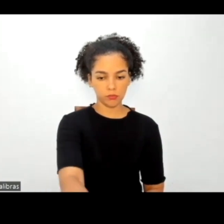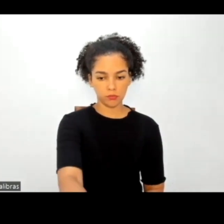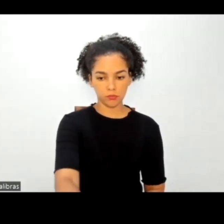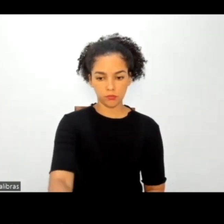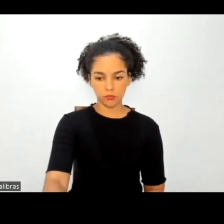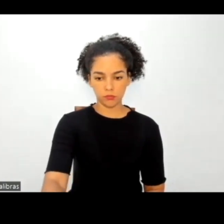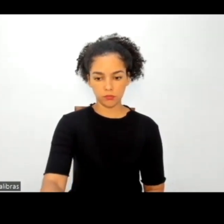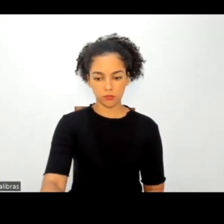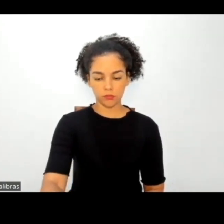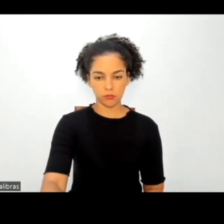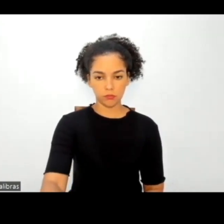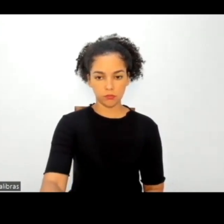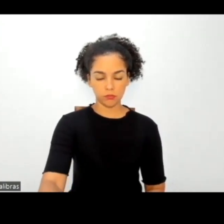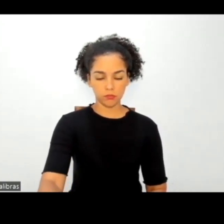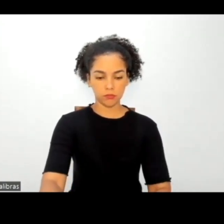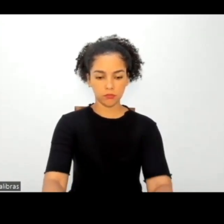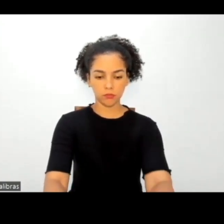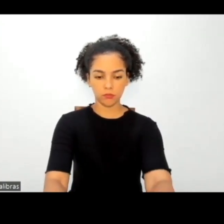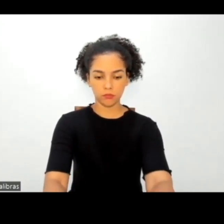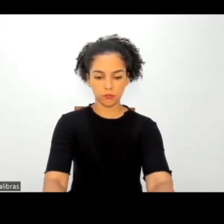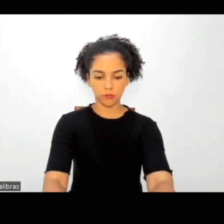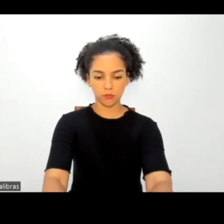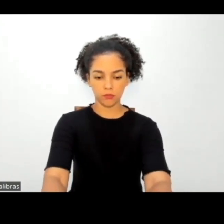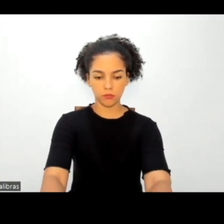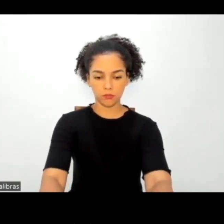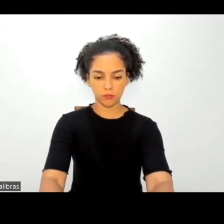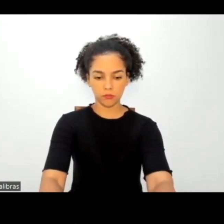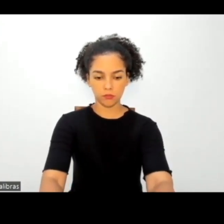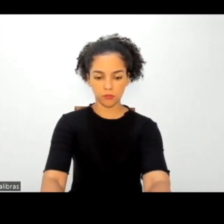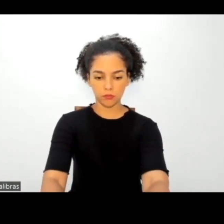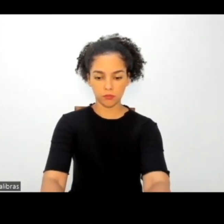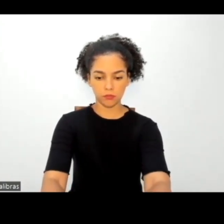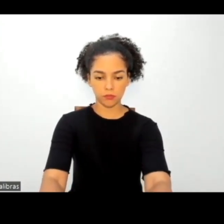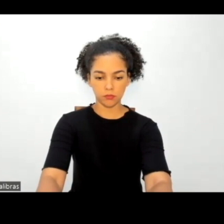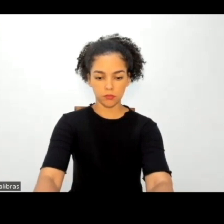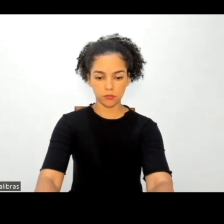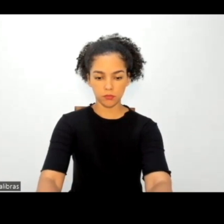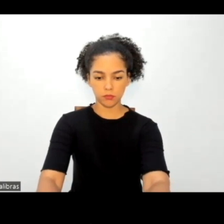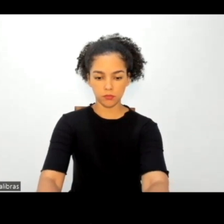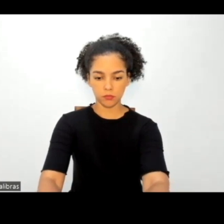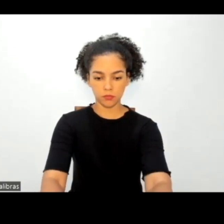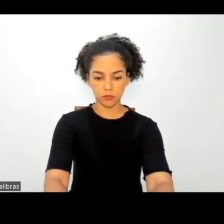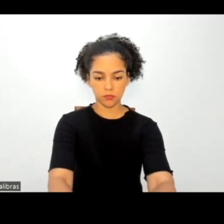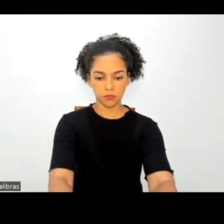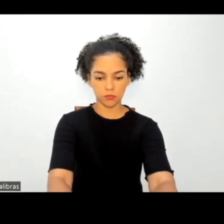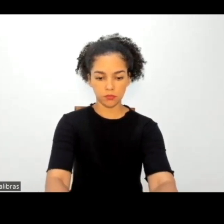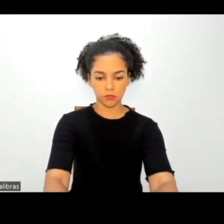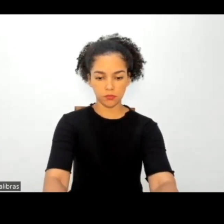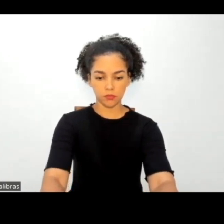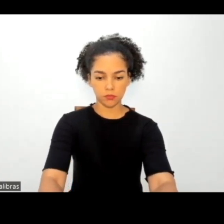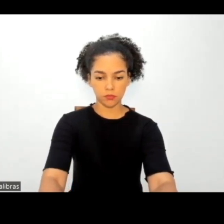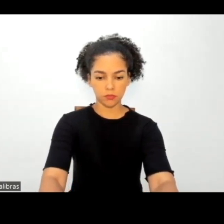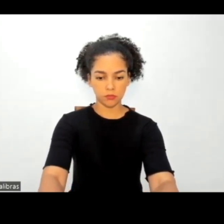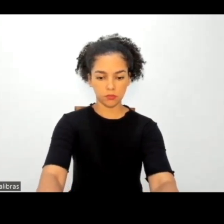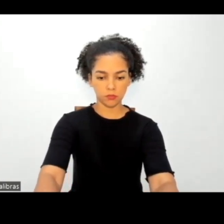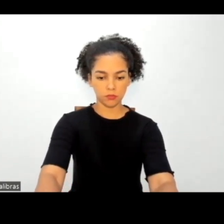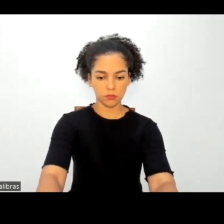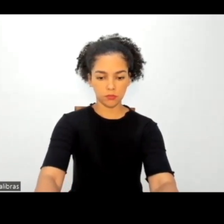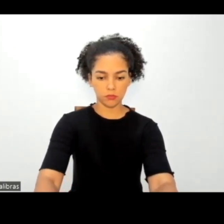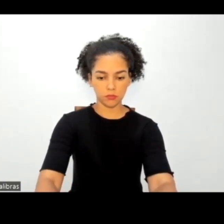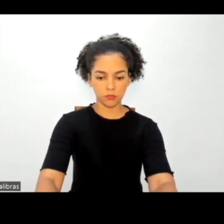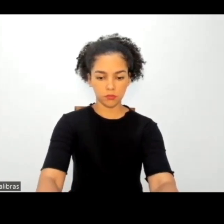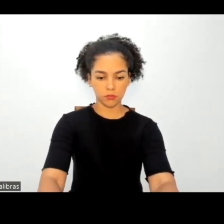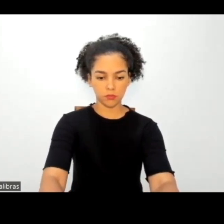né, de que país a gente está dizendo, né? A gente está falando de um país de que 520 anos,